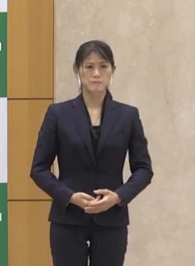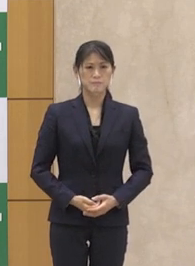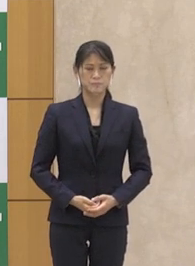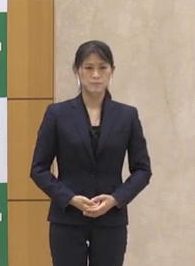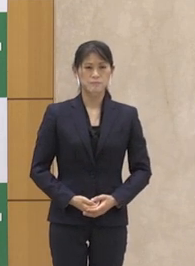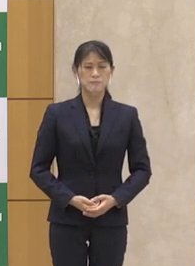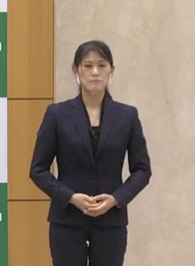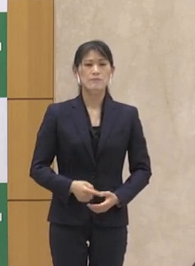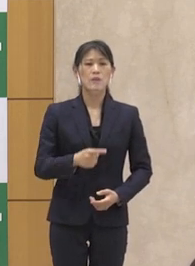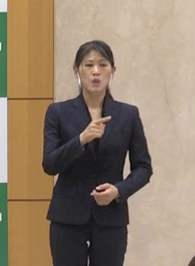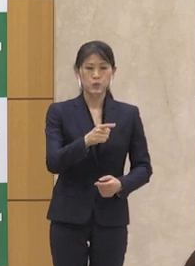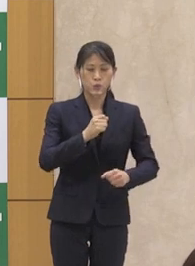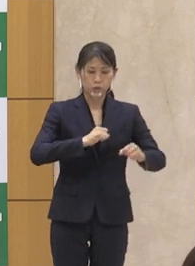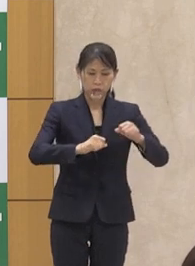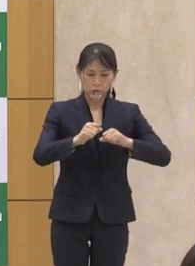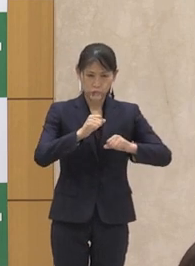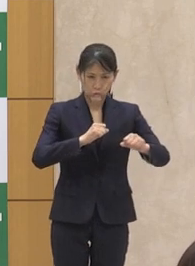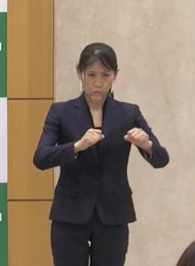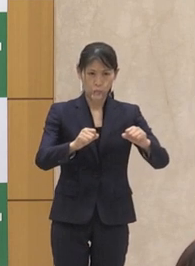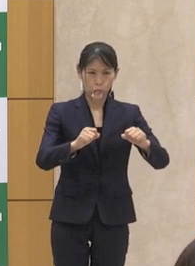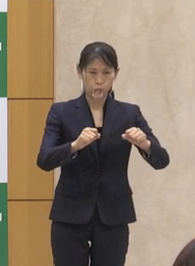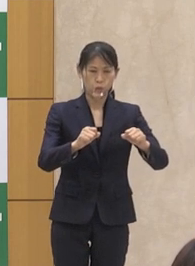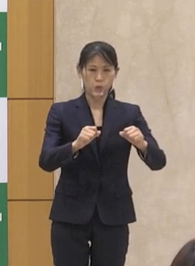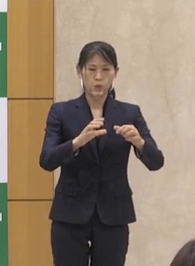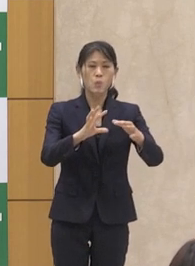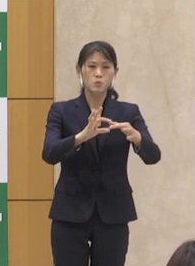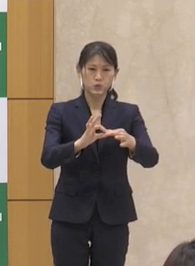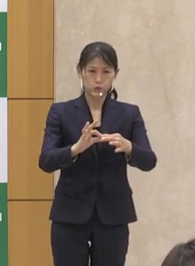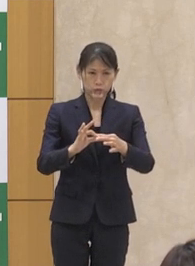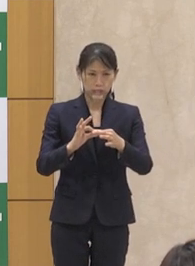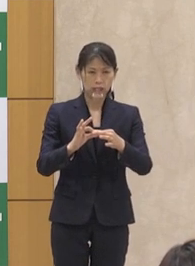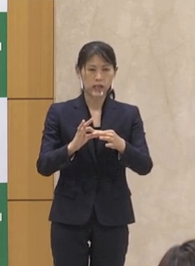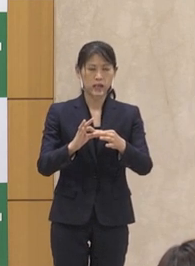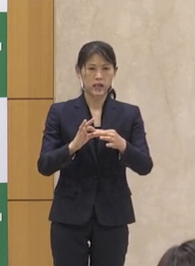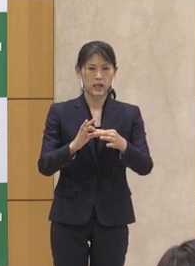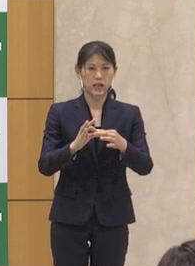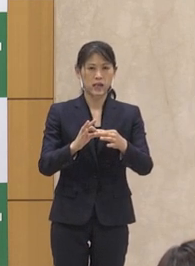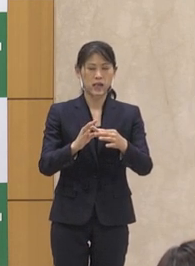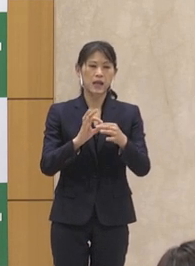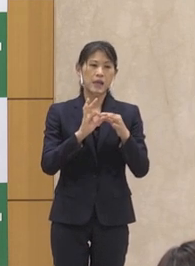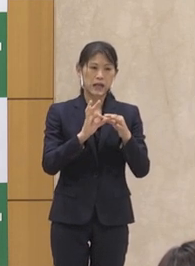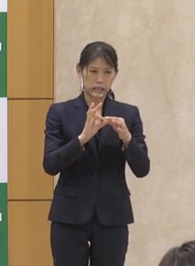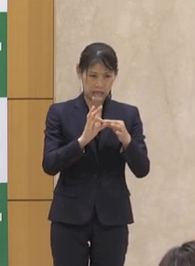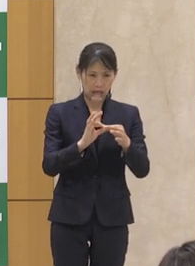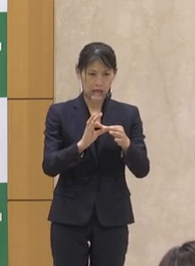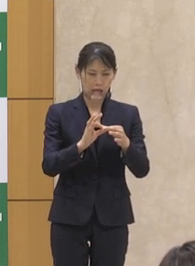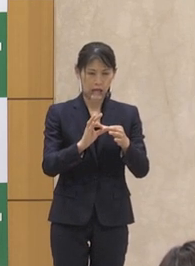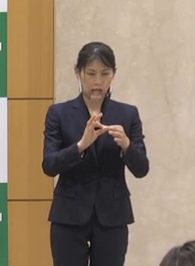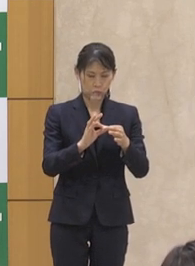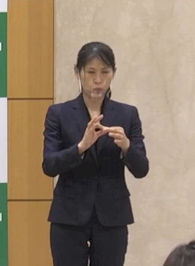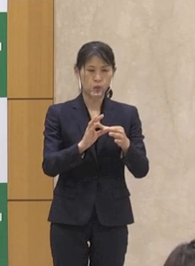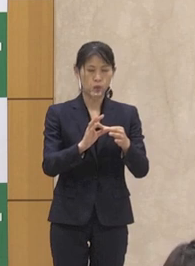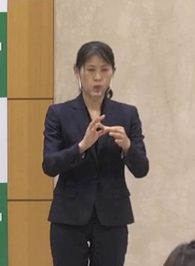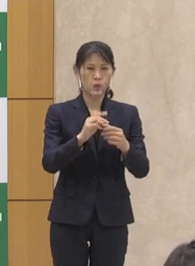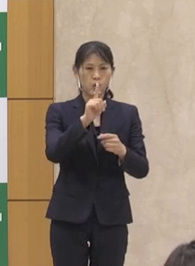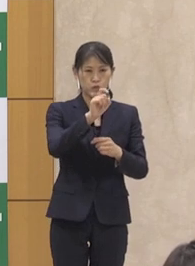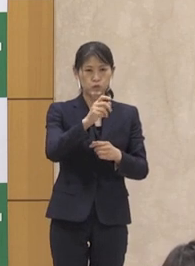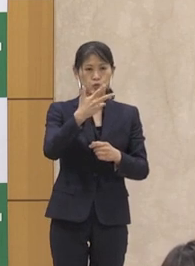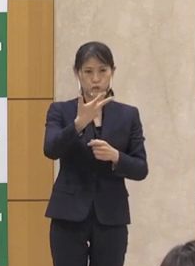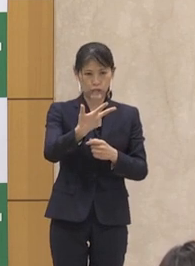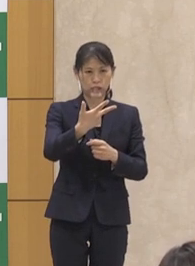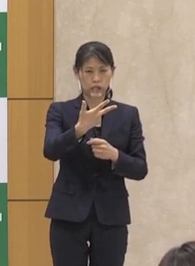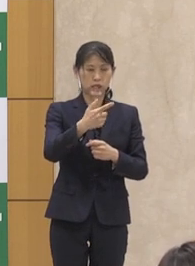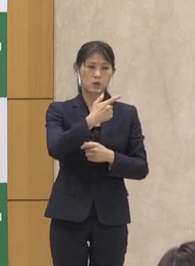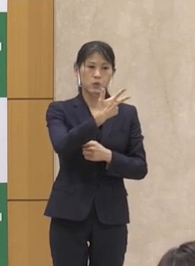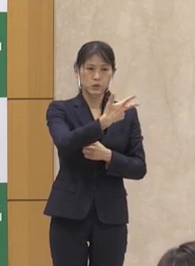その活動を通じてまた関係の市長、17市長ともですね、県内17市長